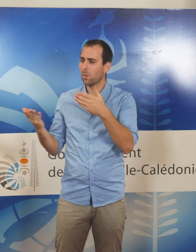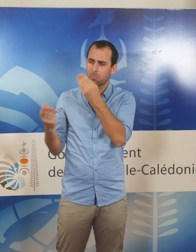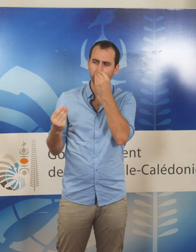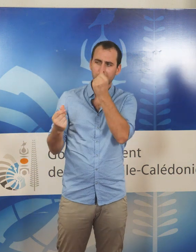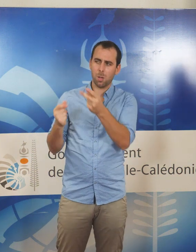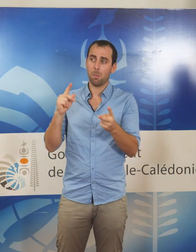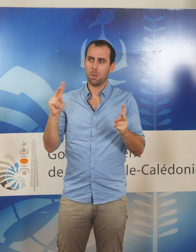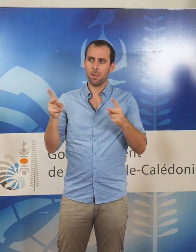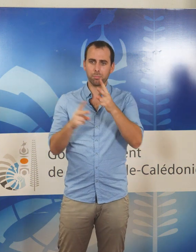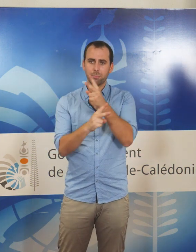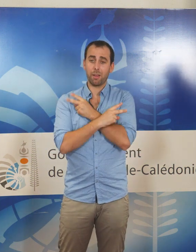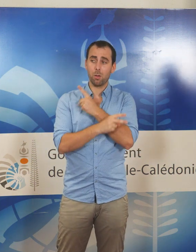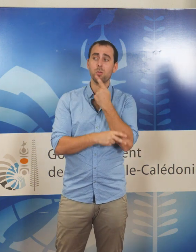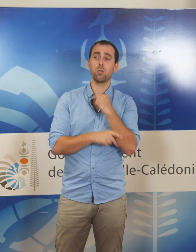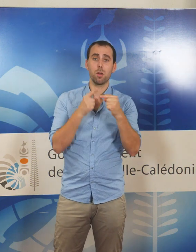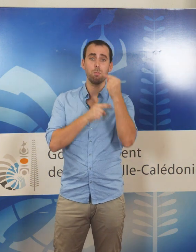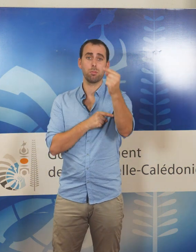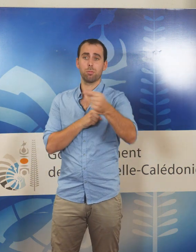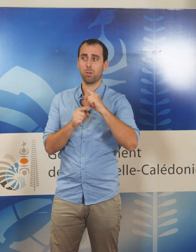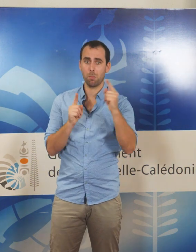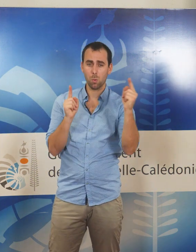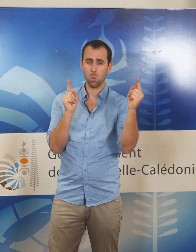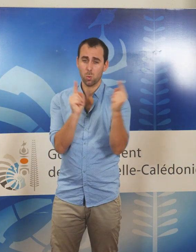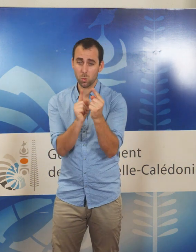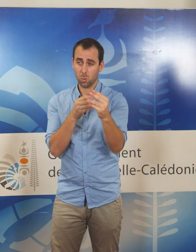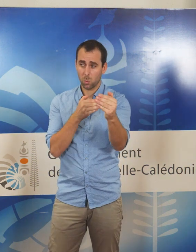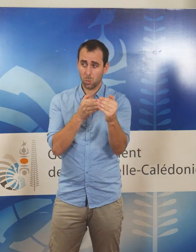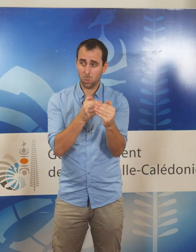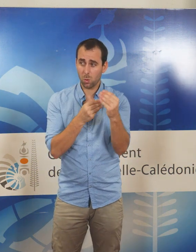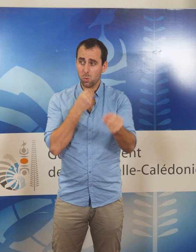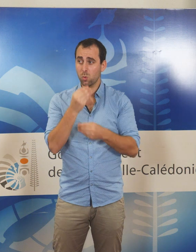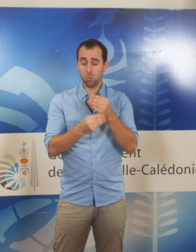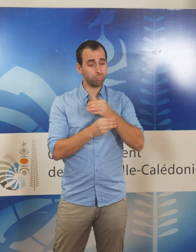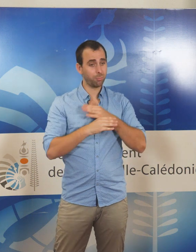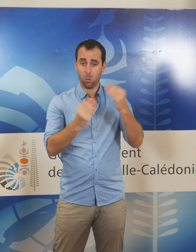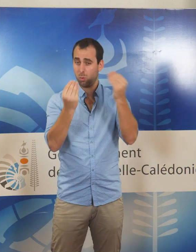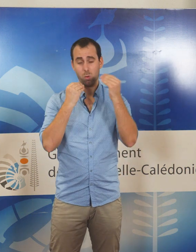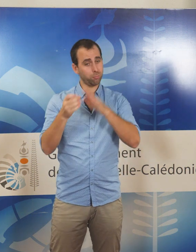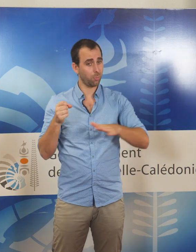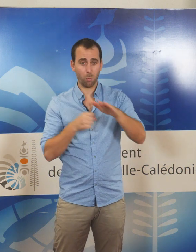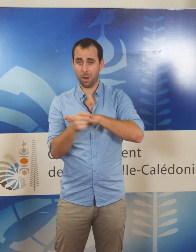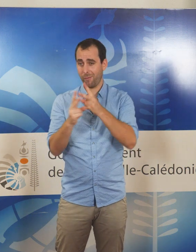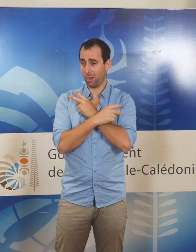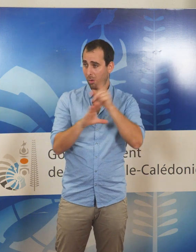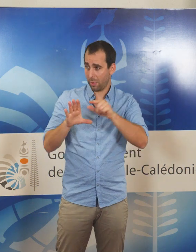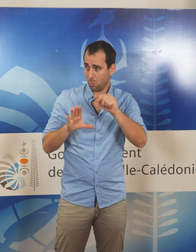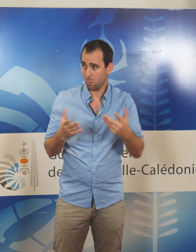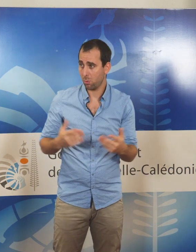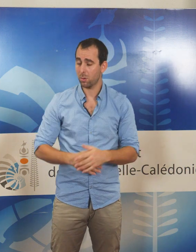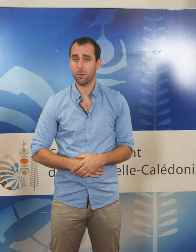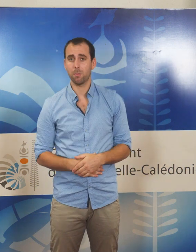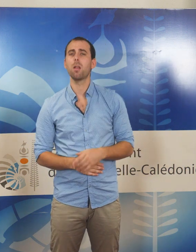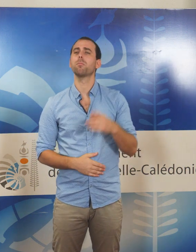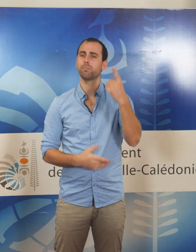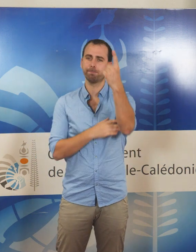de juin soient réduites ou complètement occupées par de nouveaux cours ? Alors, c'est une question qu'on avait